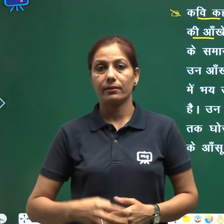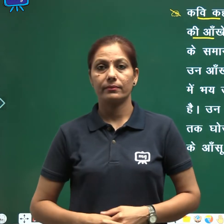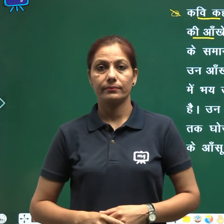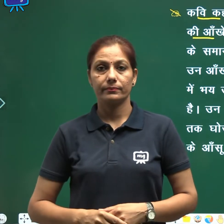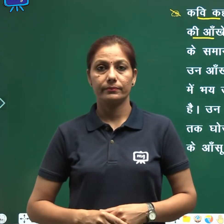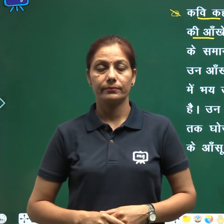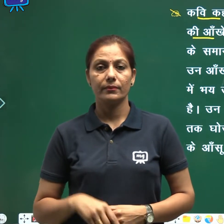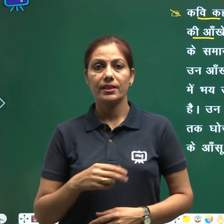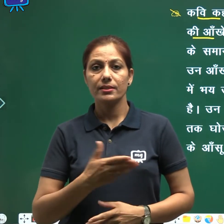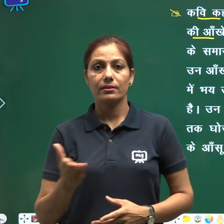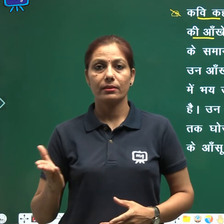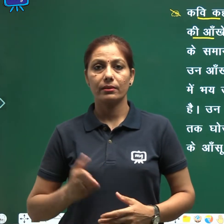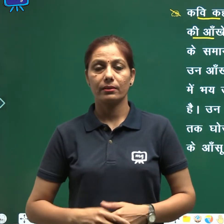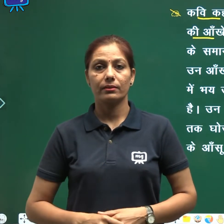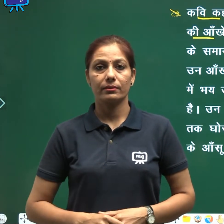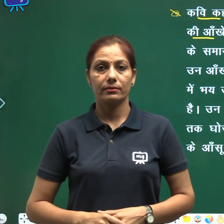किसी